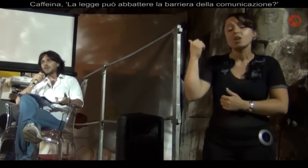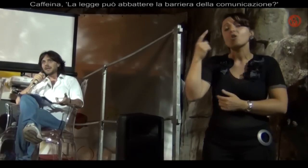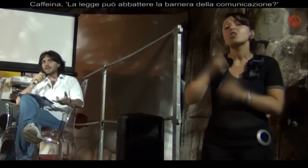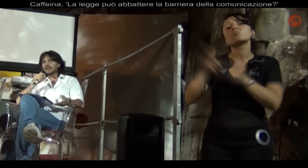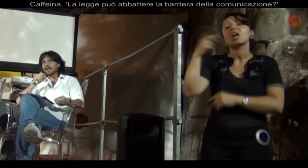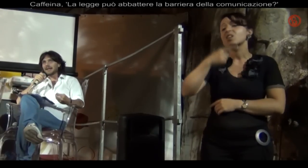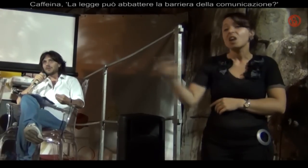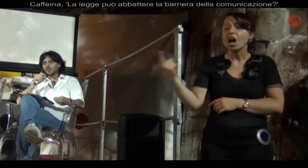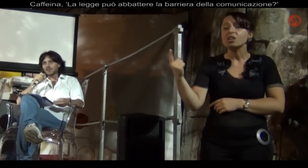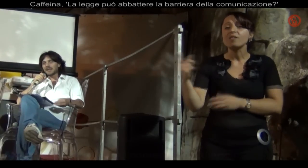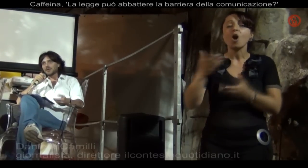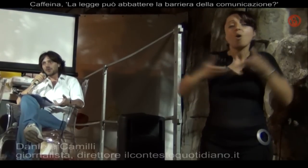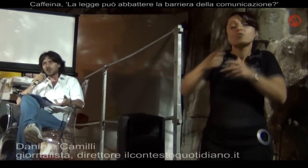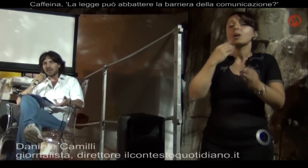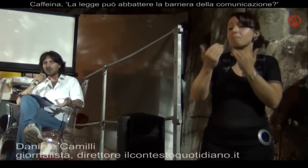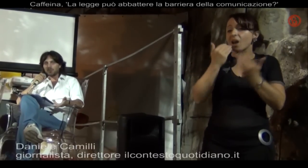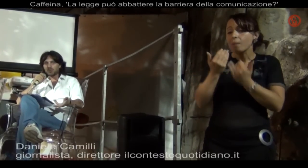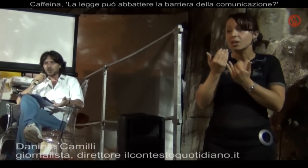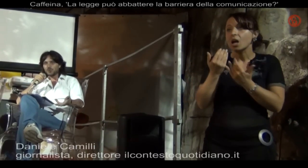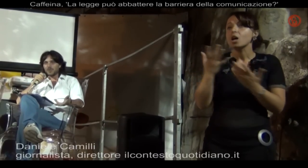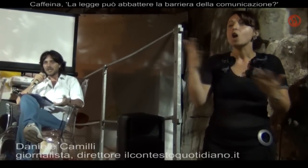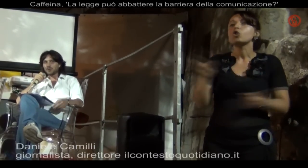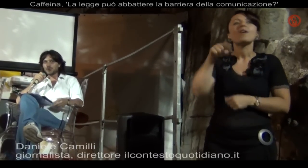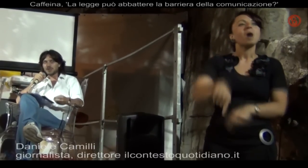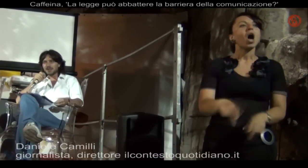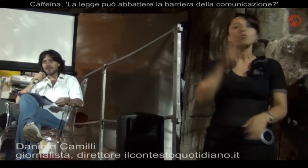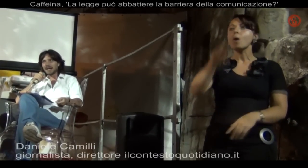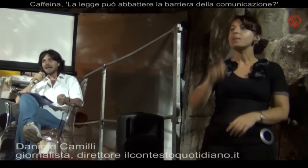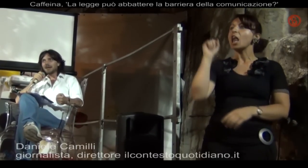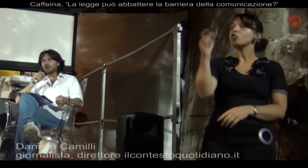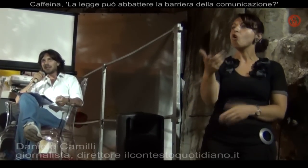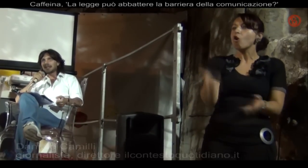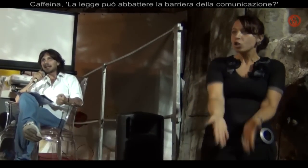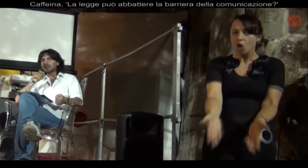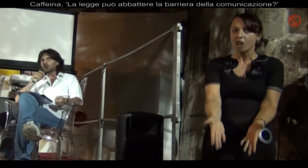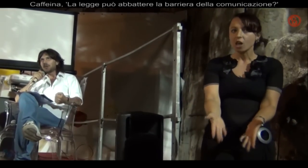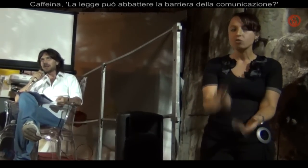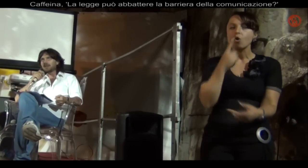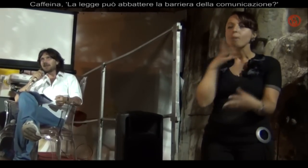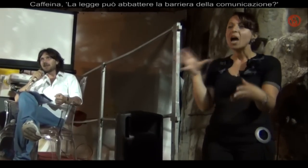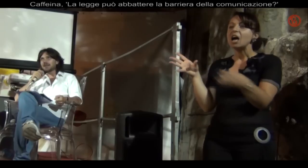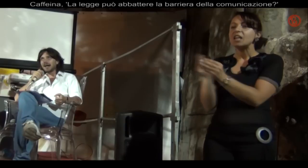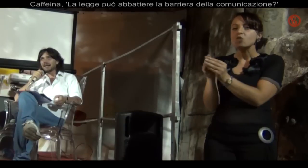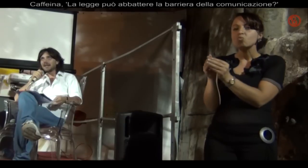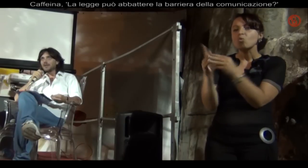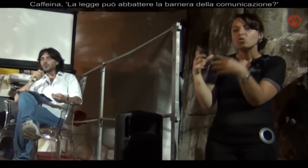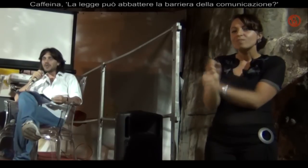Commissione parlamentare, nonostante ci troviamo appunto nel 2012, sembra, come dire, riassumere e sintetizzare tutti